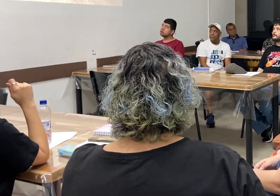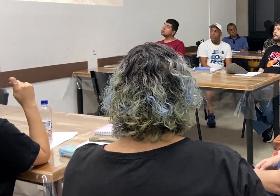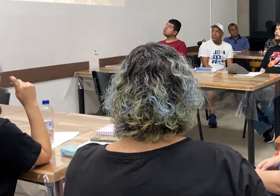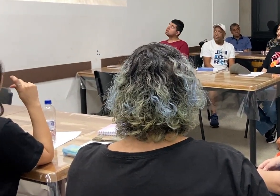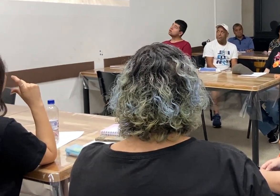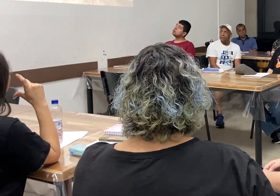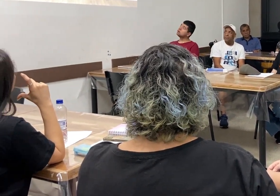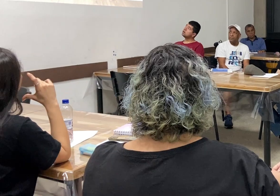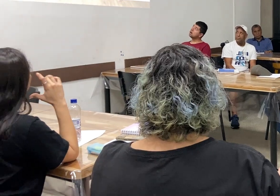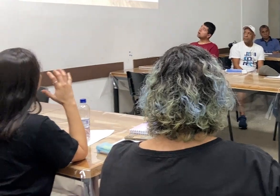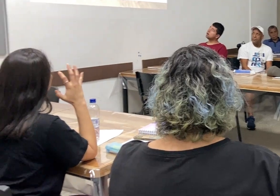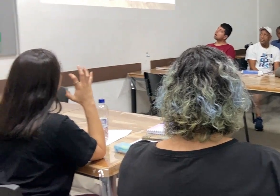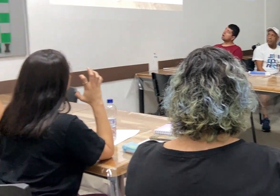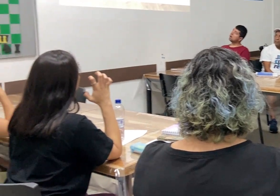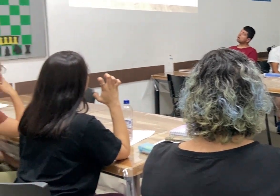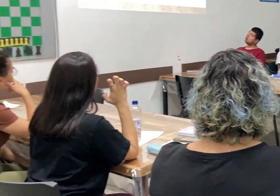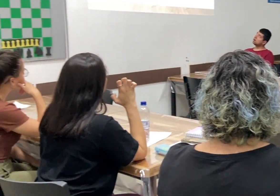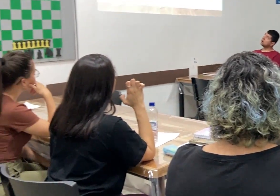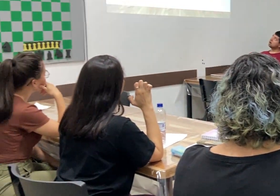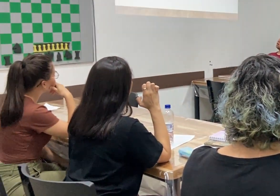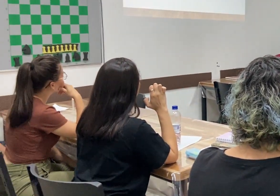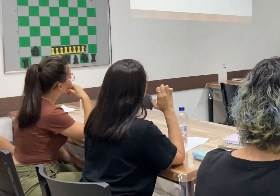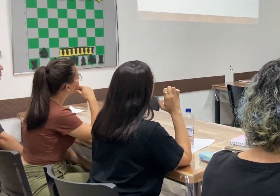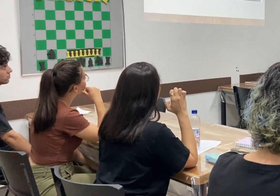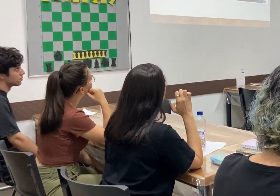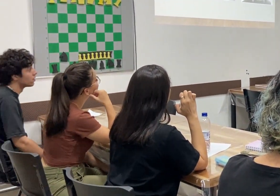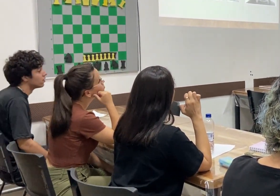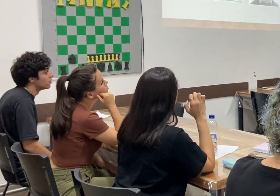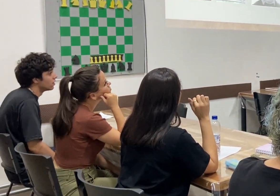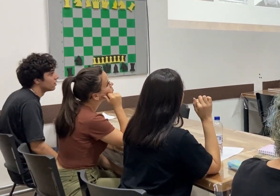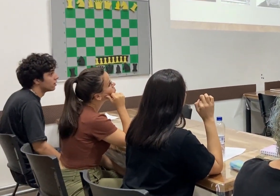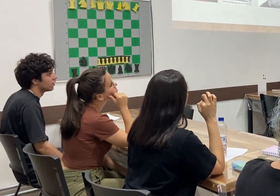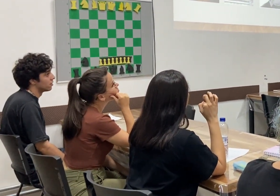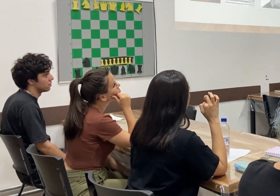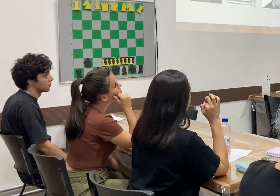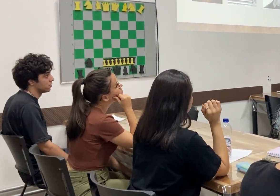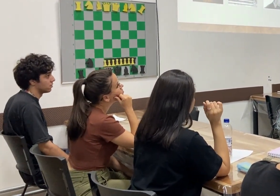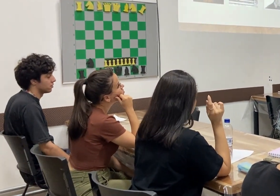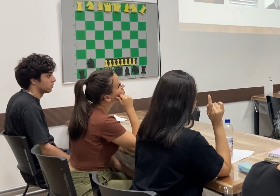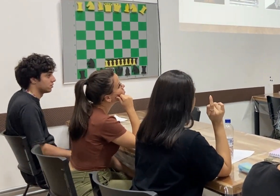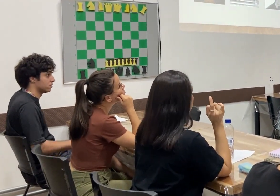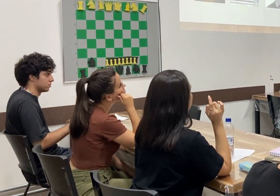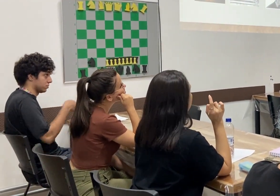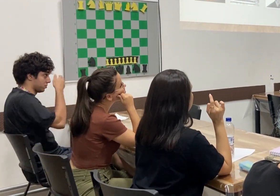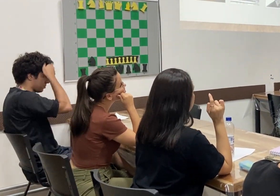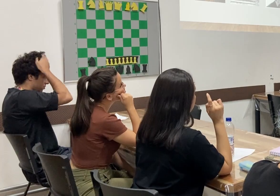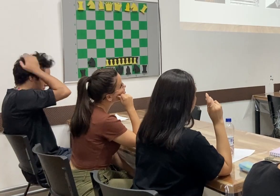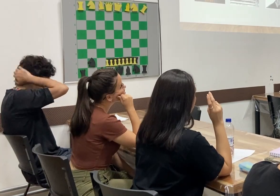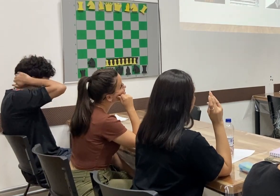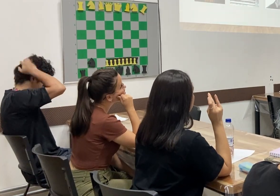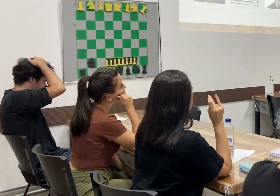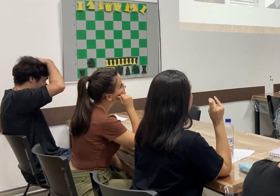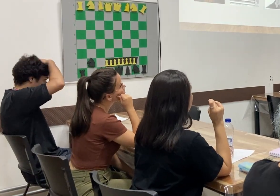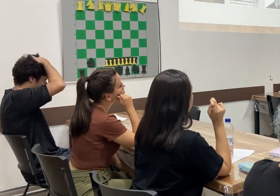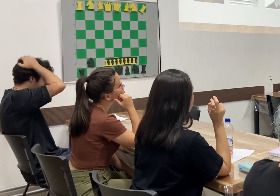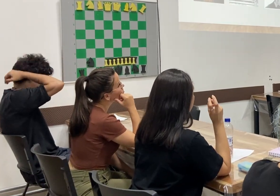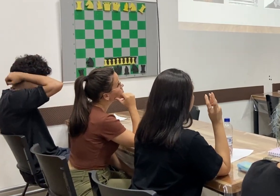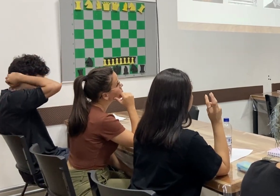tinha alguns representantes surdos e tudo mais, trouxe para cá uma figura extremamente importante para a história da nossa comunidade, que é